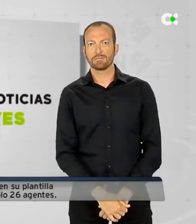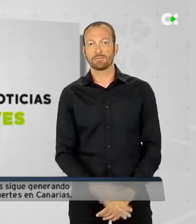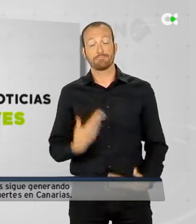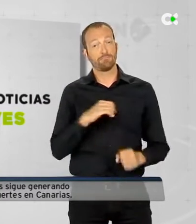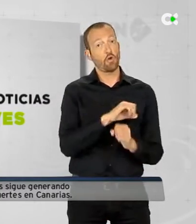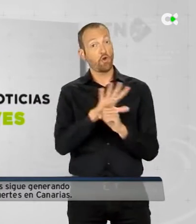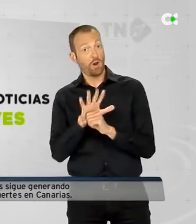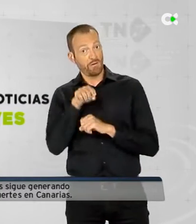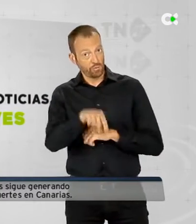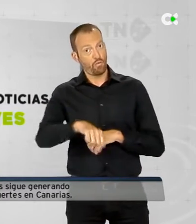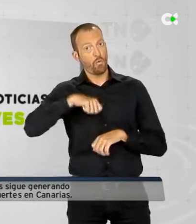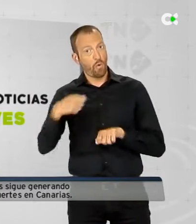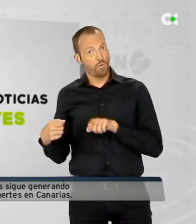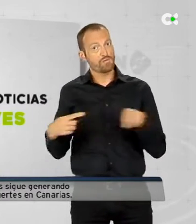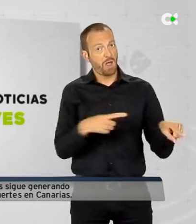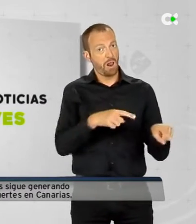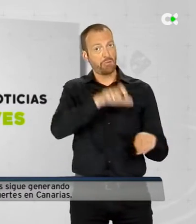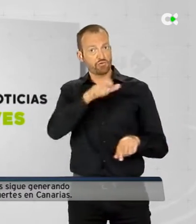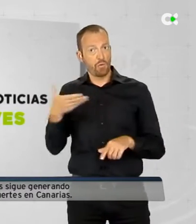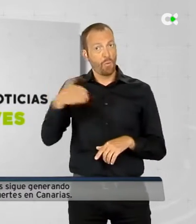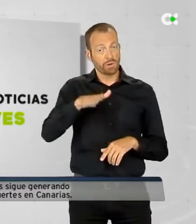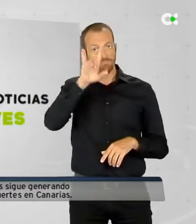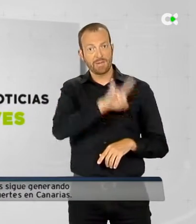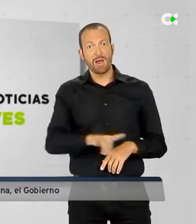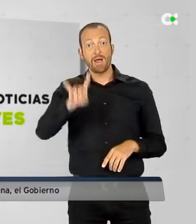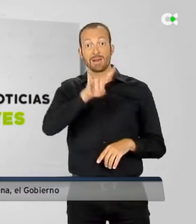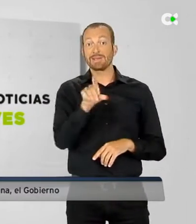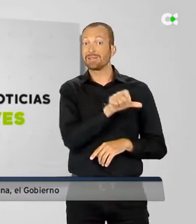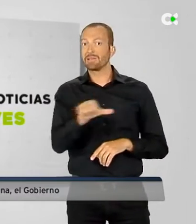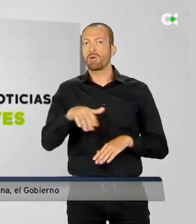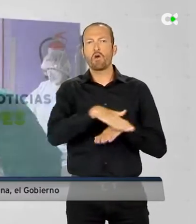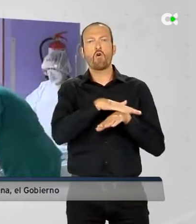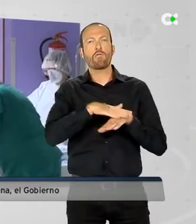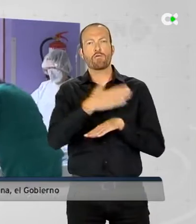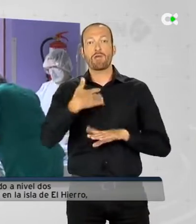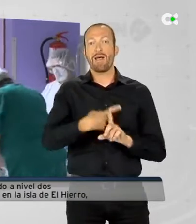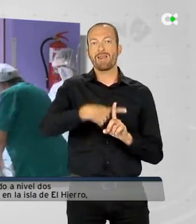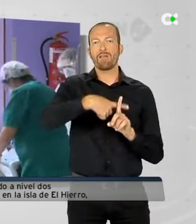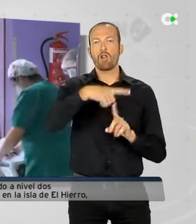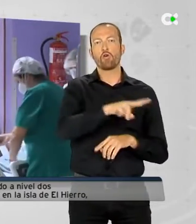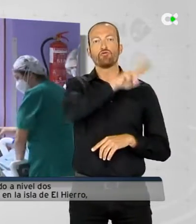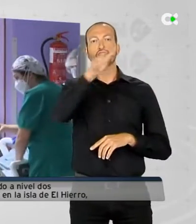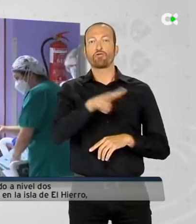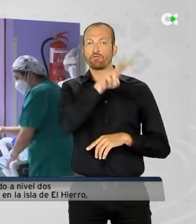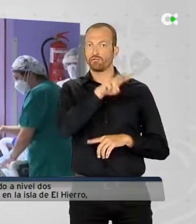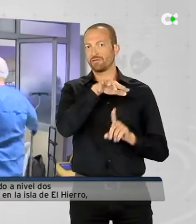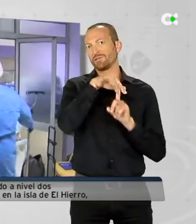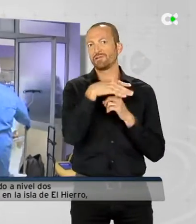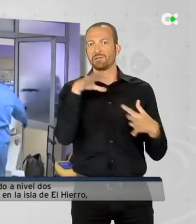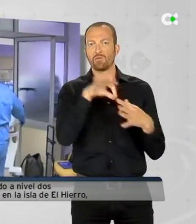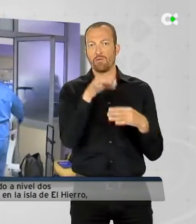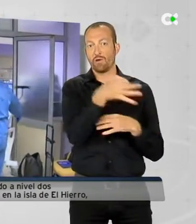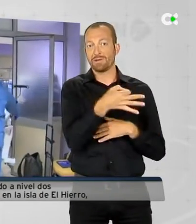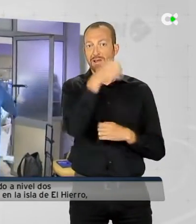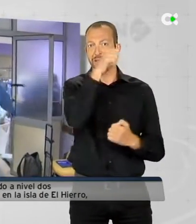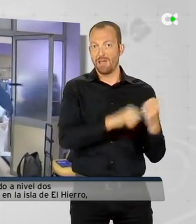El coronavirus sigue generando ingresos y muertes en Canarias. Esta semana, el gobierno ha elevado a nivel 2 la alerta sanitaria en la